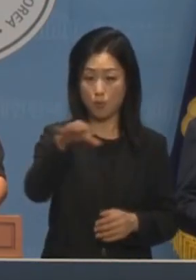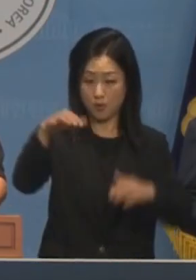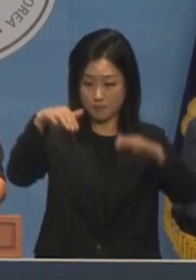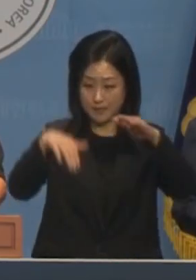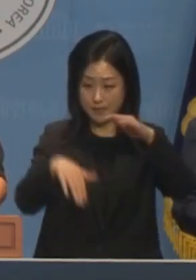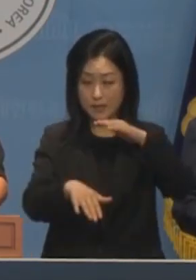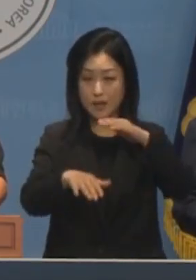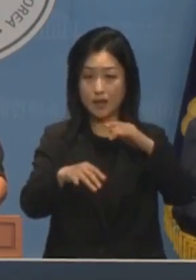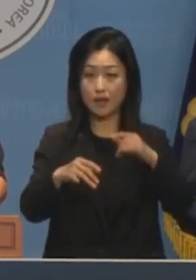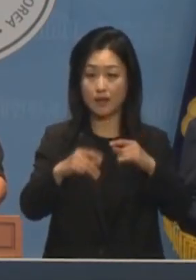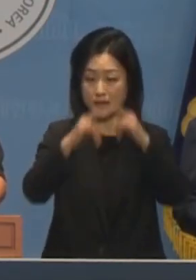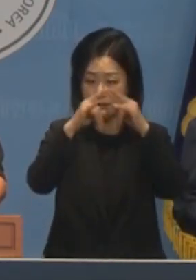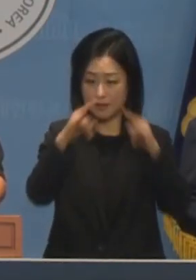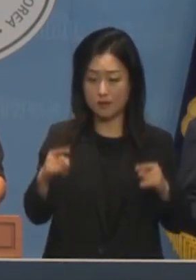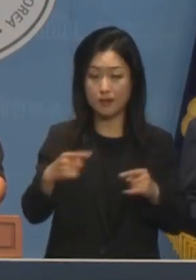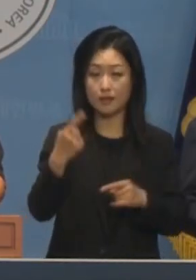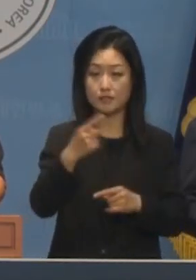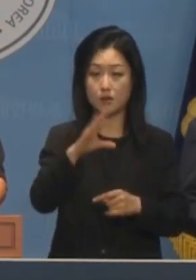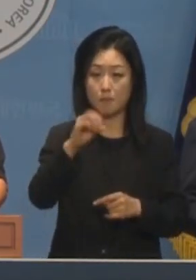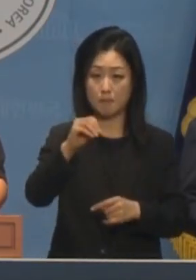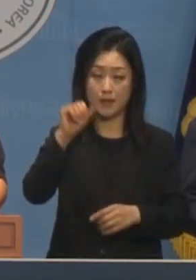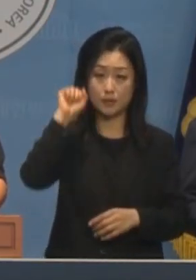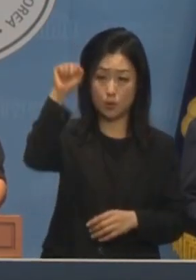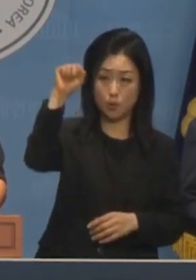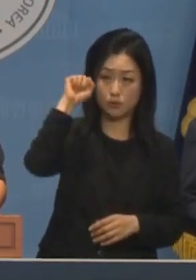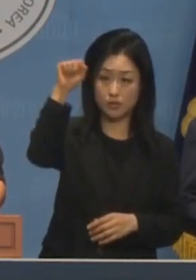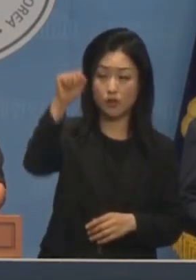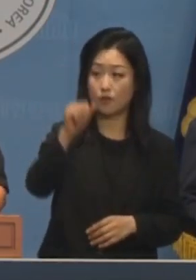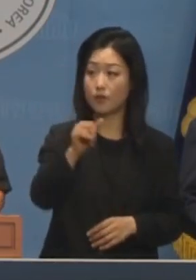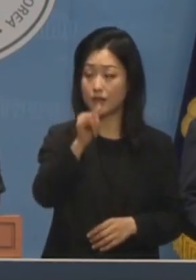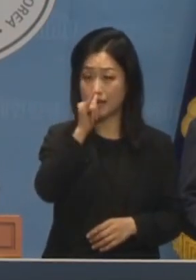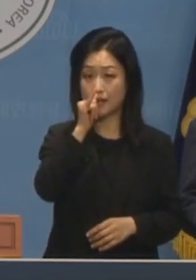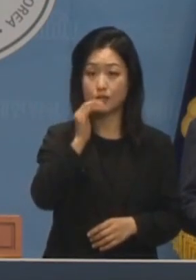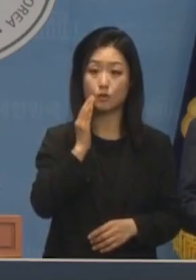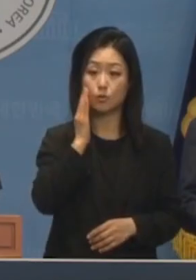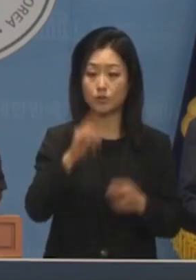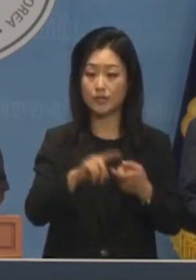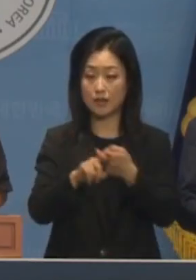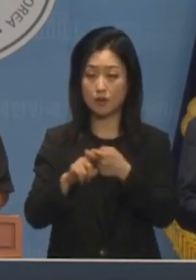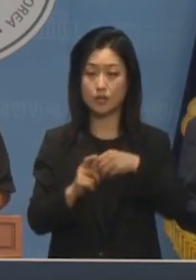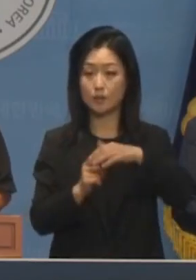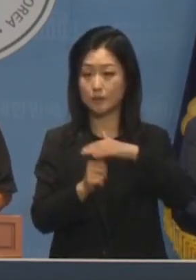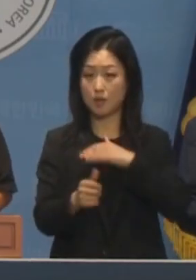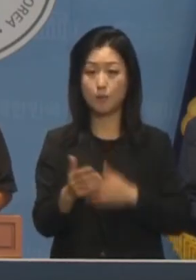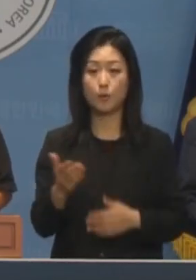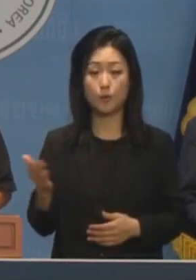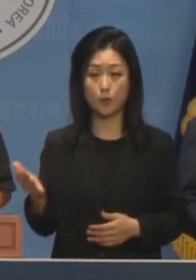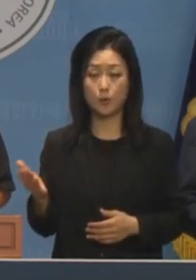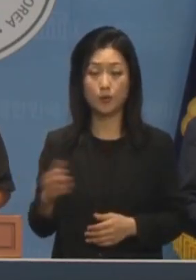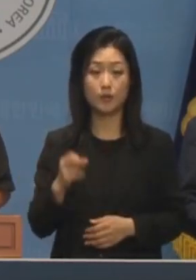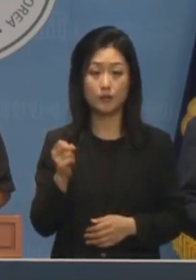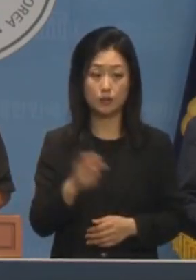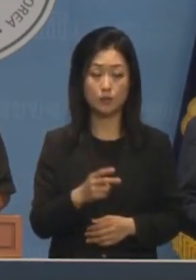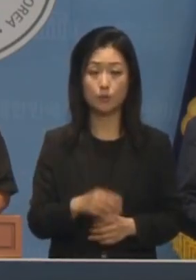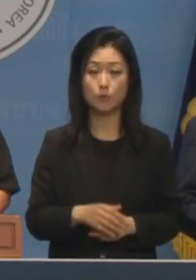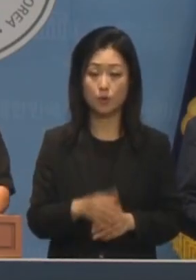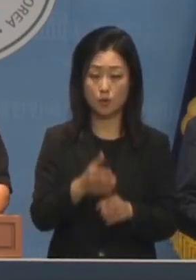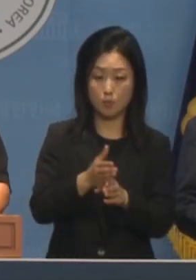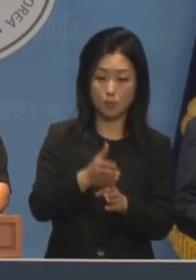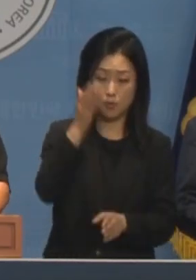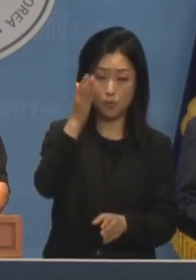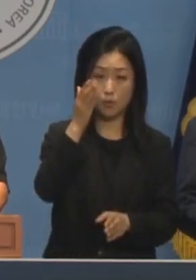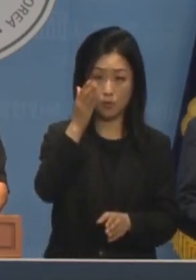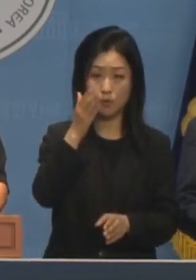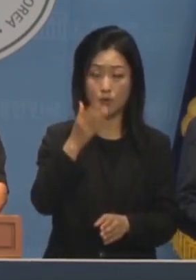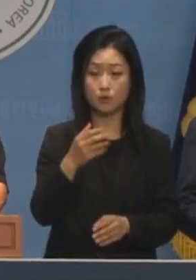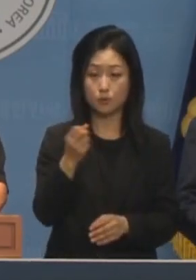밑에서 천막 농성을 하고 있는 대전 충남 녹색연합 상임 대표로서 그리고 보철구를 위한